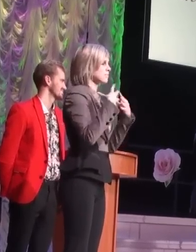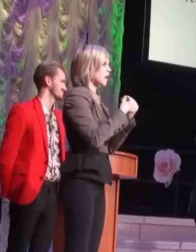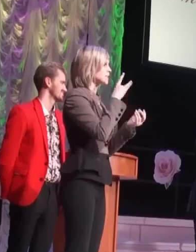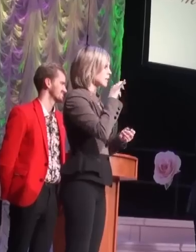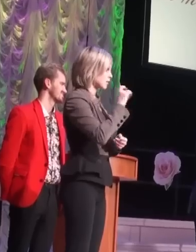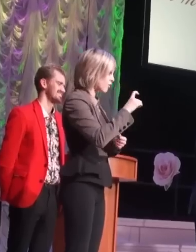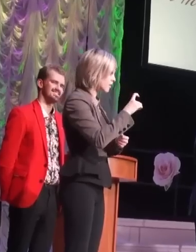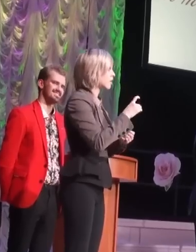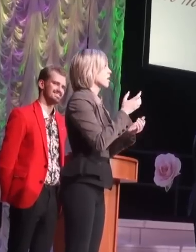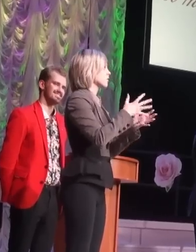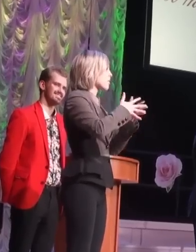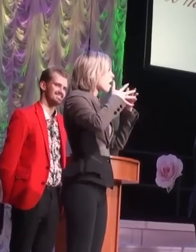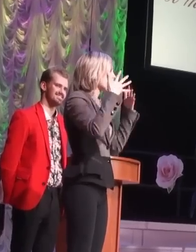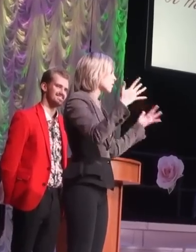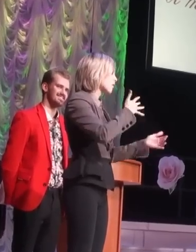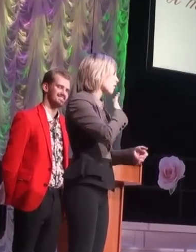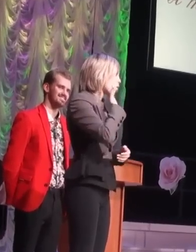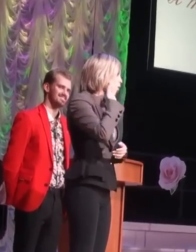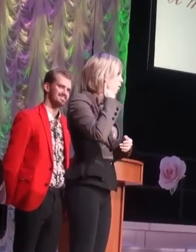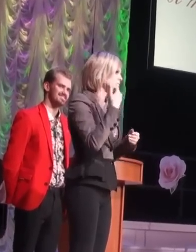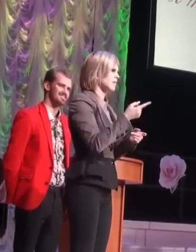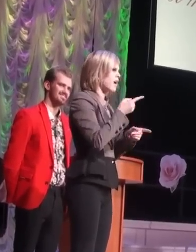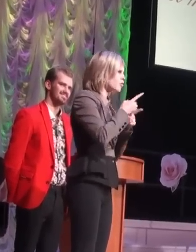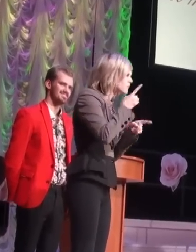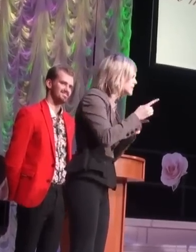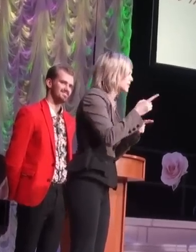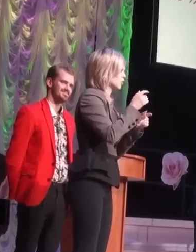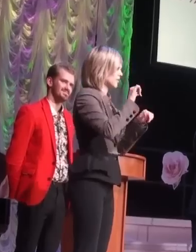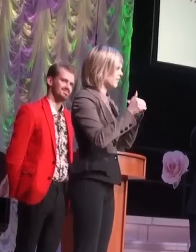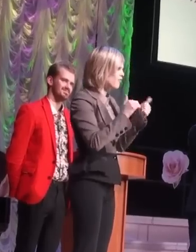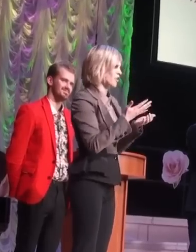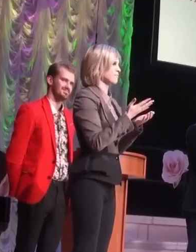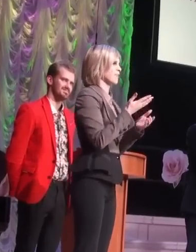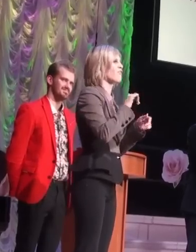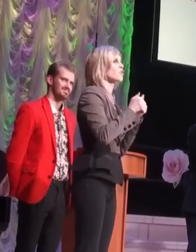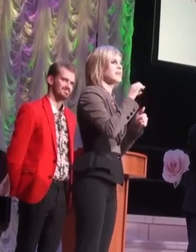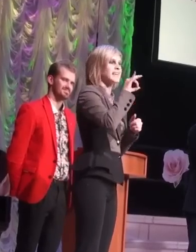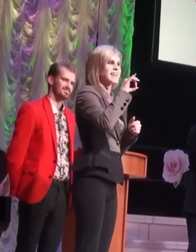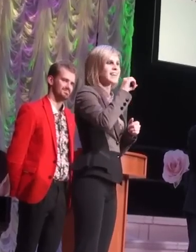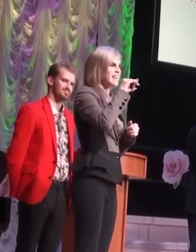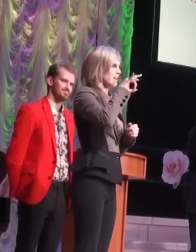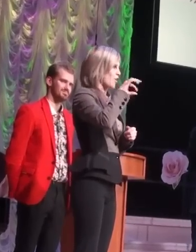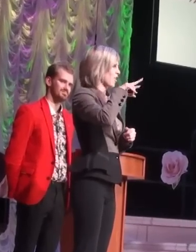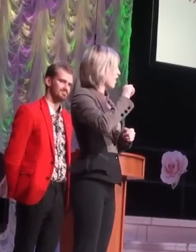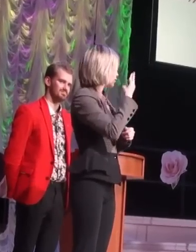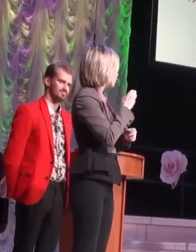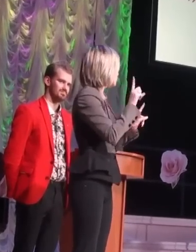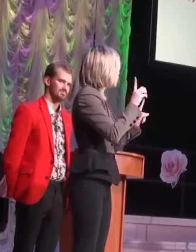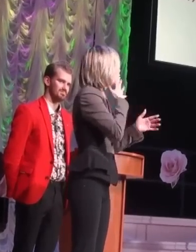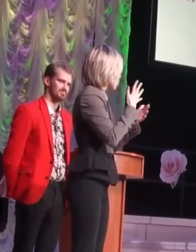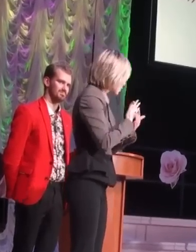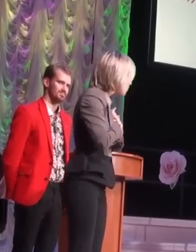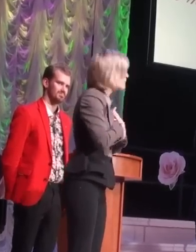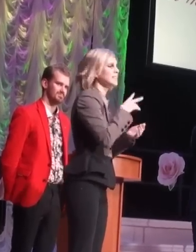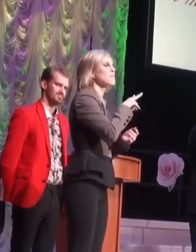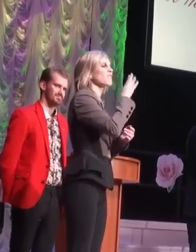и вам будут огромное количество интереснейших роликов в юмористической форме, в форме Ералаша, что так безумно любит Любовь Васильевна, очень